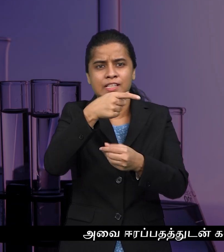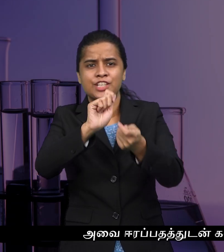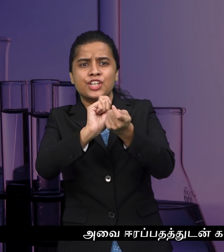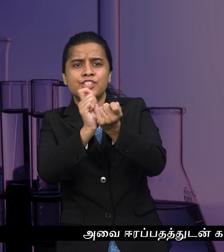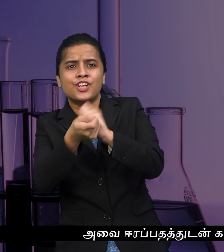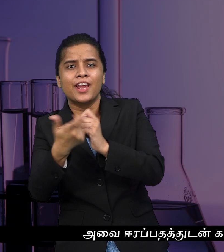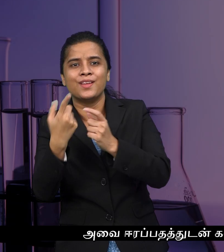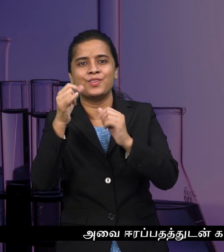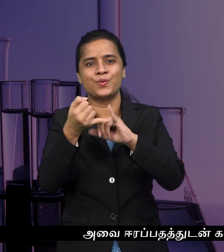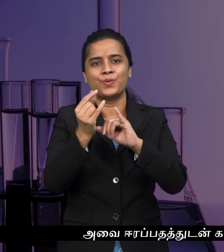அமிலம்